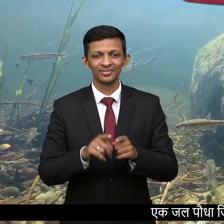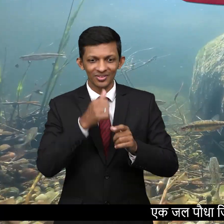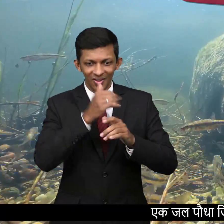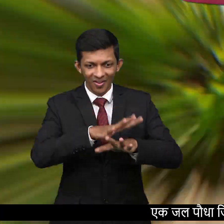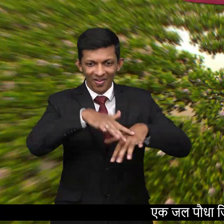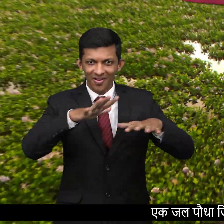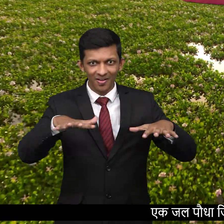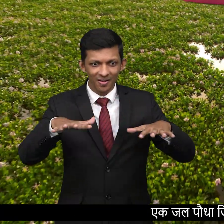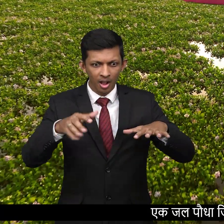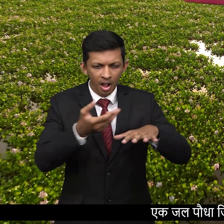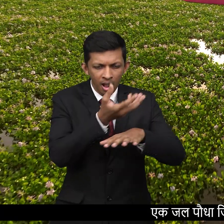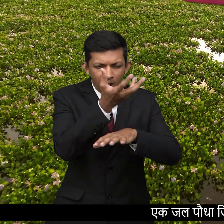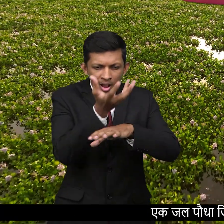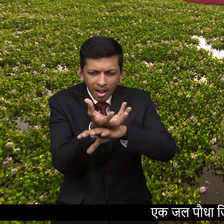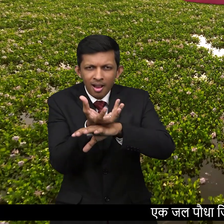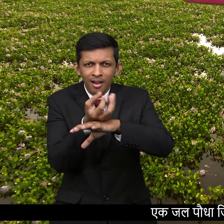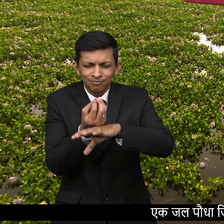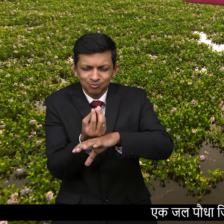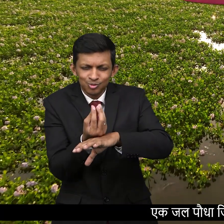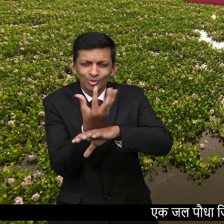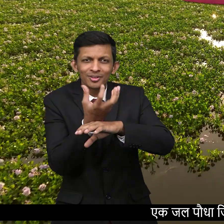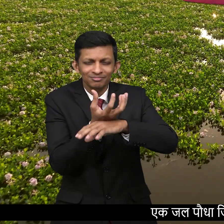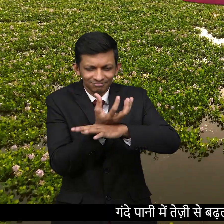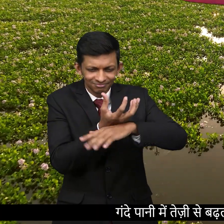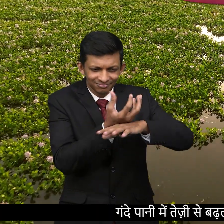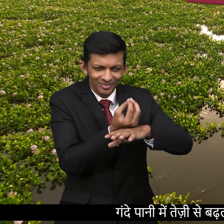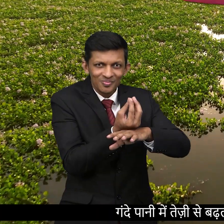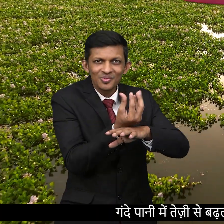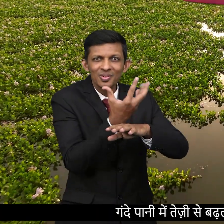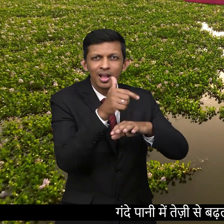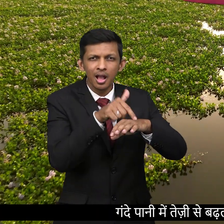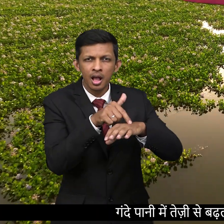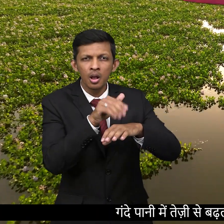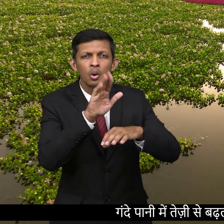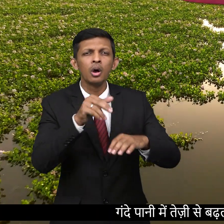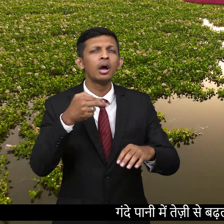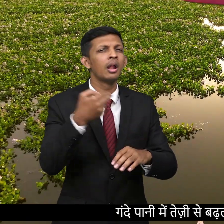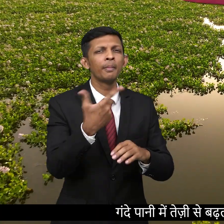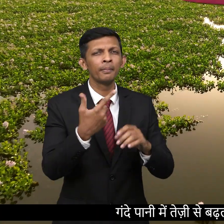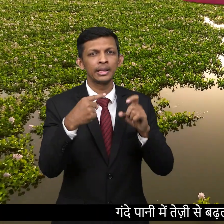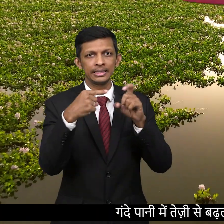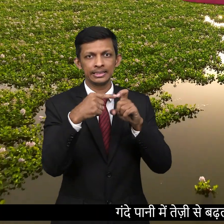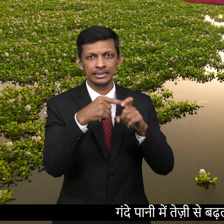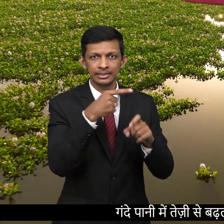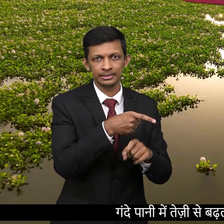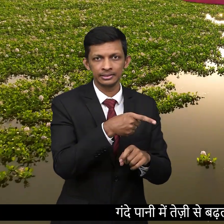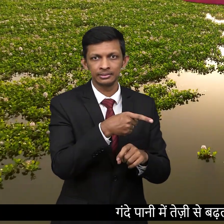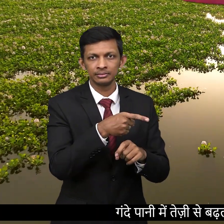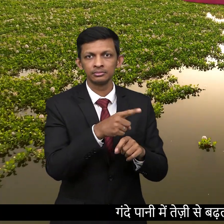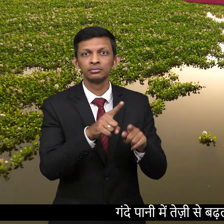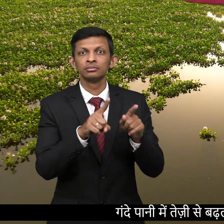एक जल पौधा, जिसे ईएटोर्निया कहते हैं, गंदे पानी में तेजी से बढ़ता है और ऑक्सीजन ले लेता